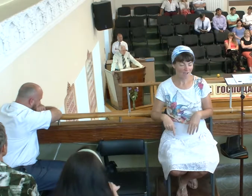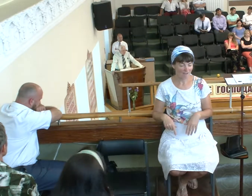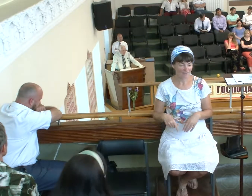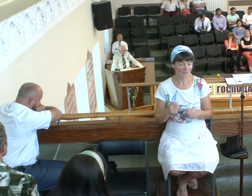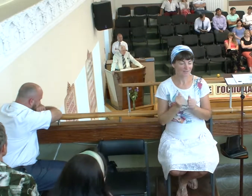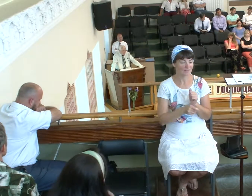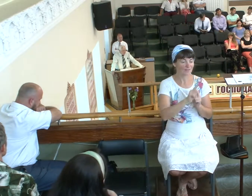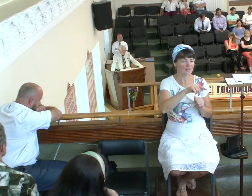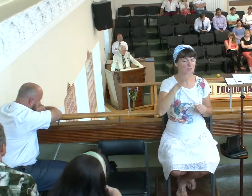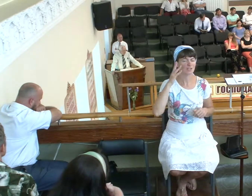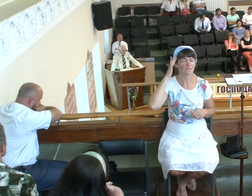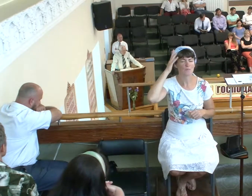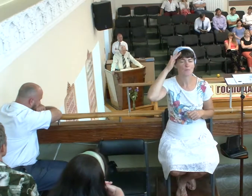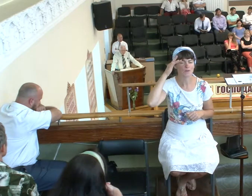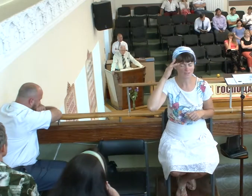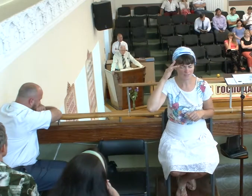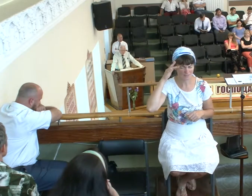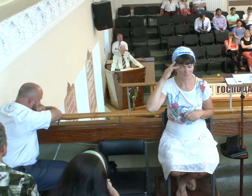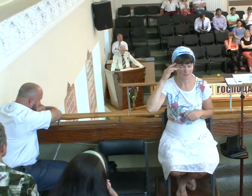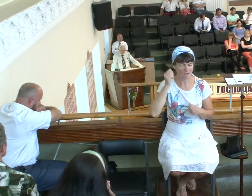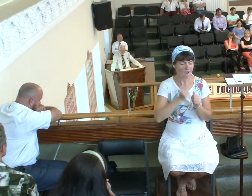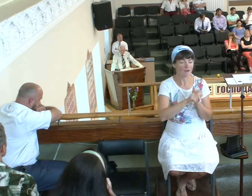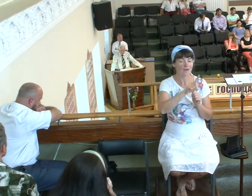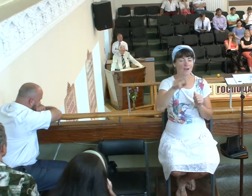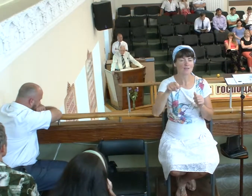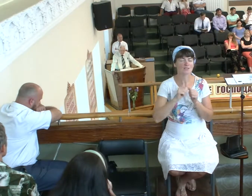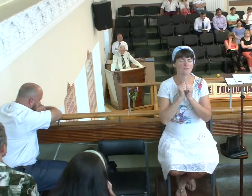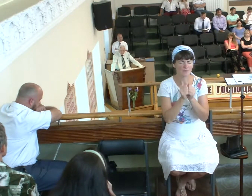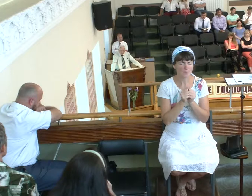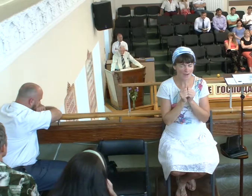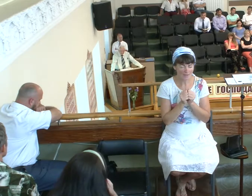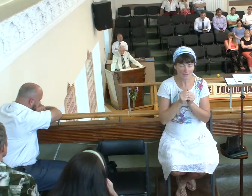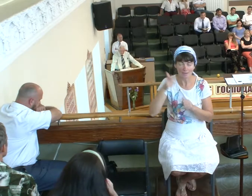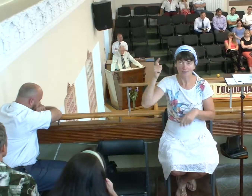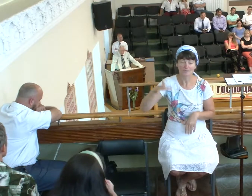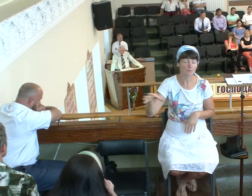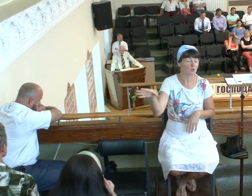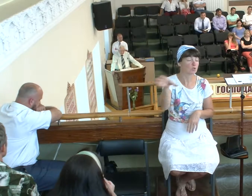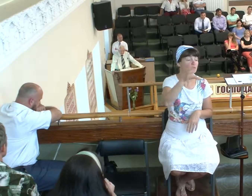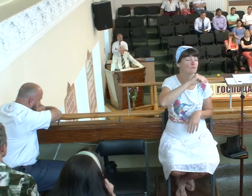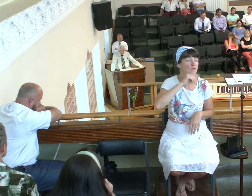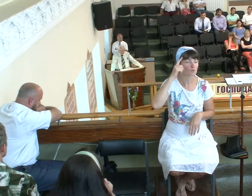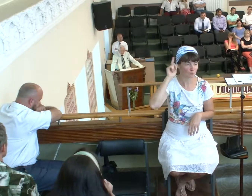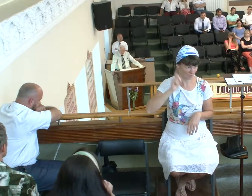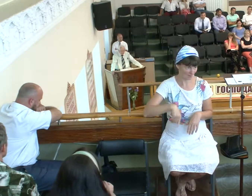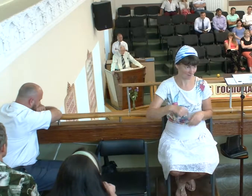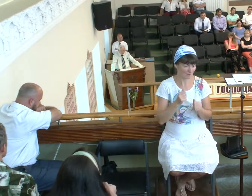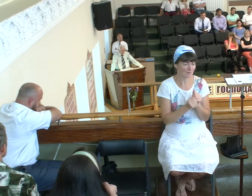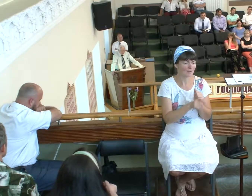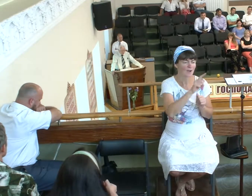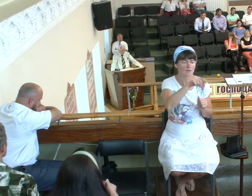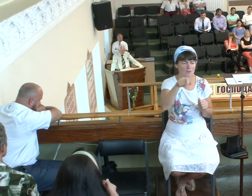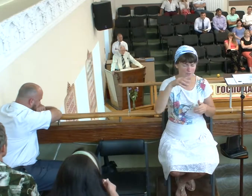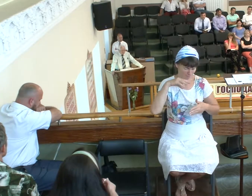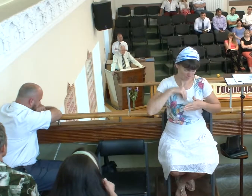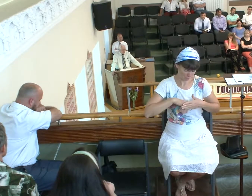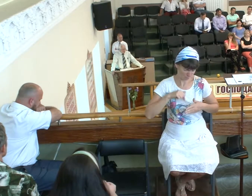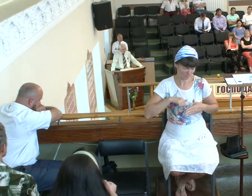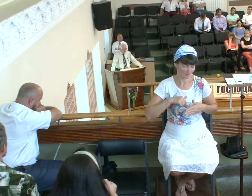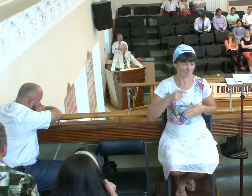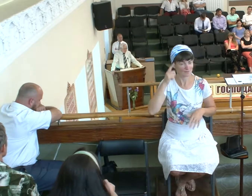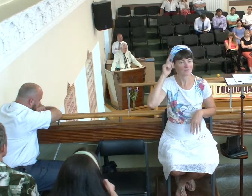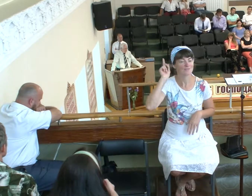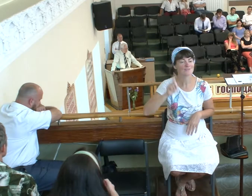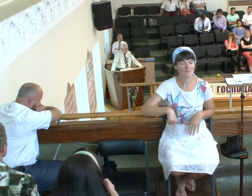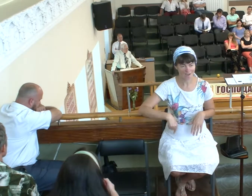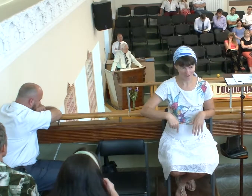чем молится. Господь все знает. Каждого из нас знает Господь. Каждого